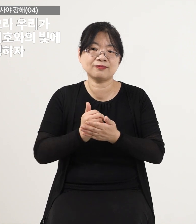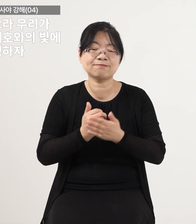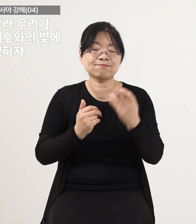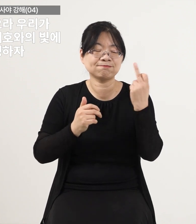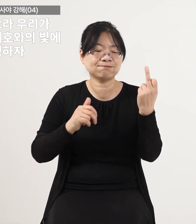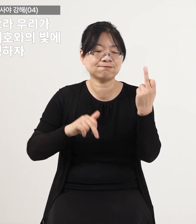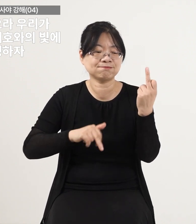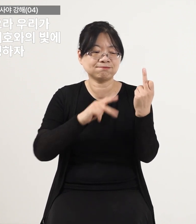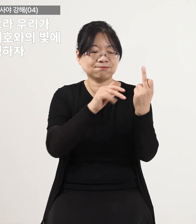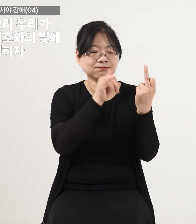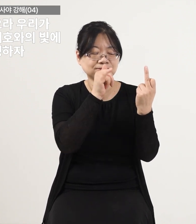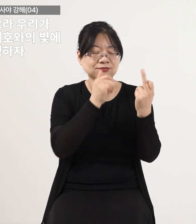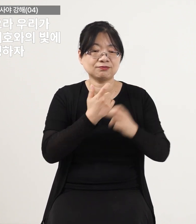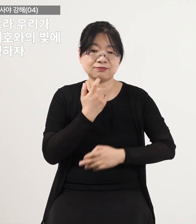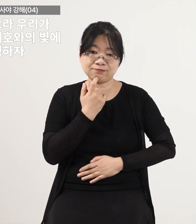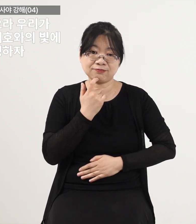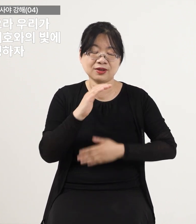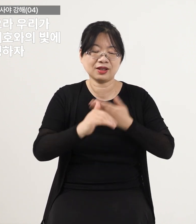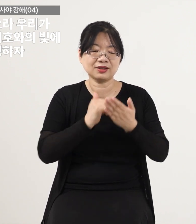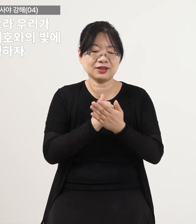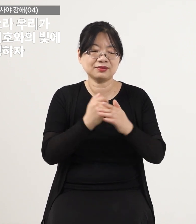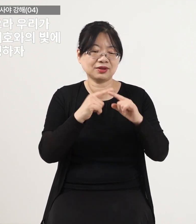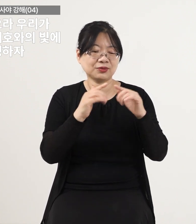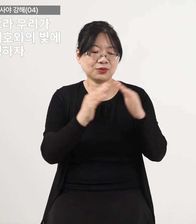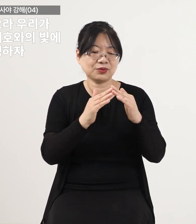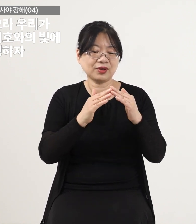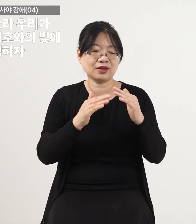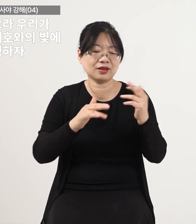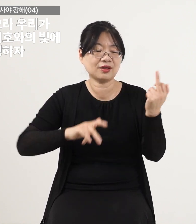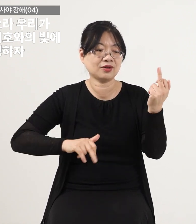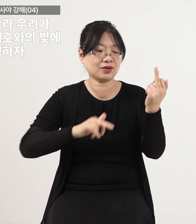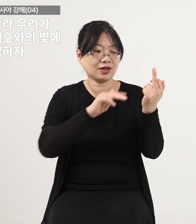오르며 야곱의 하나님의 전에 오르자.